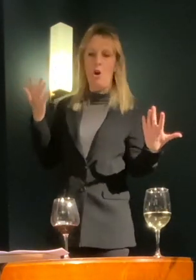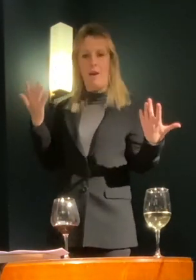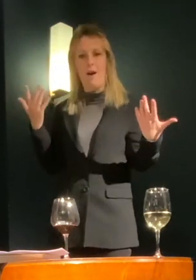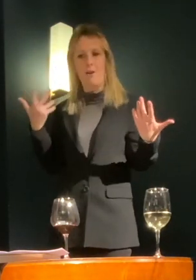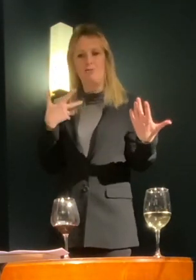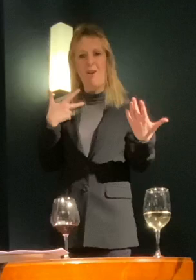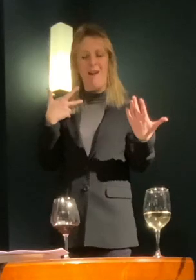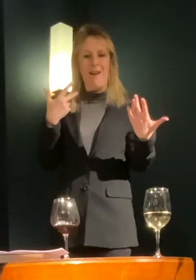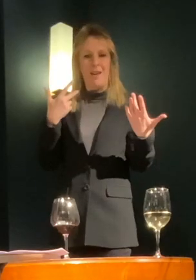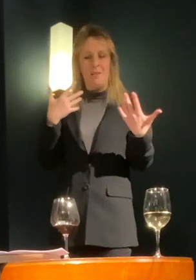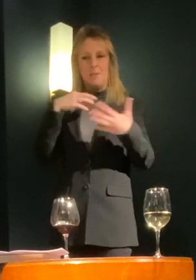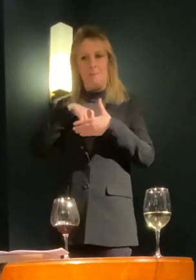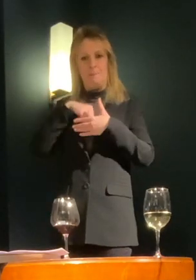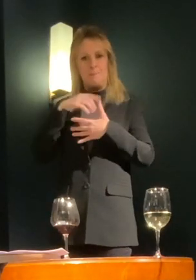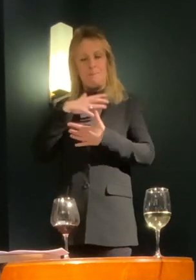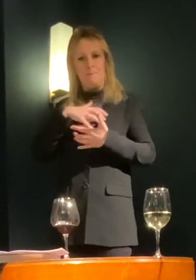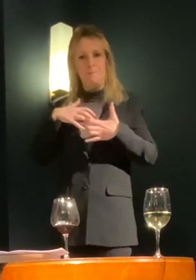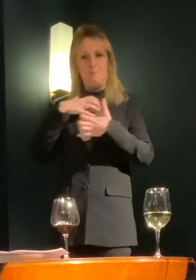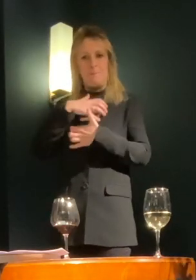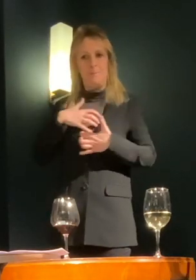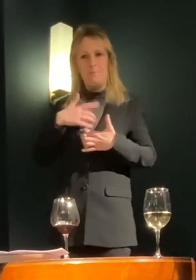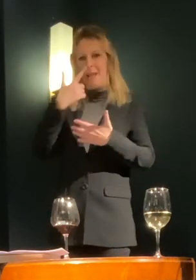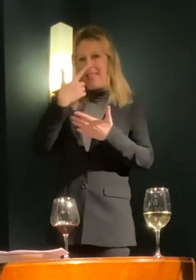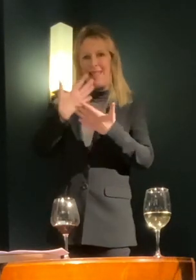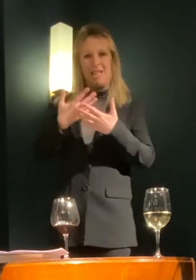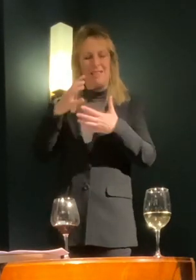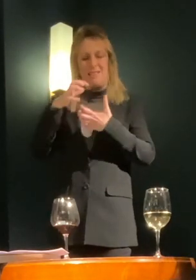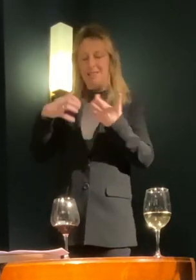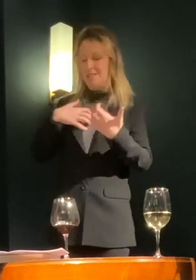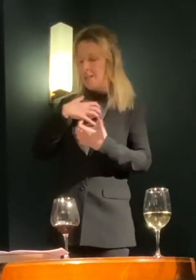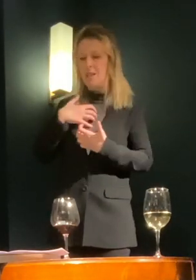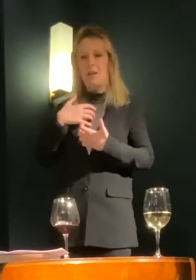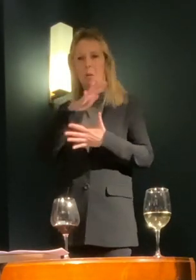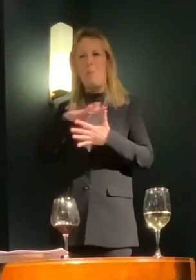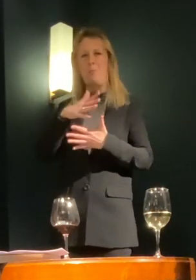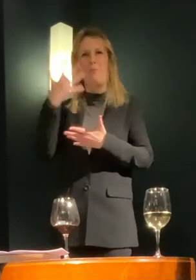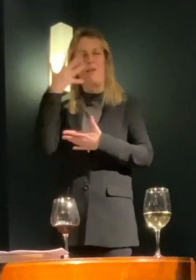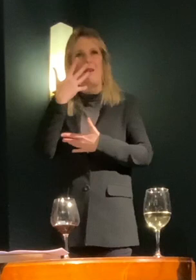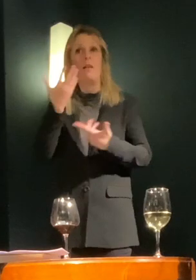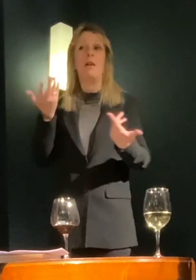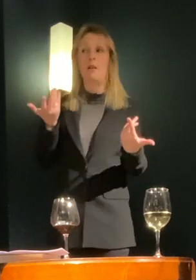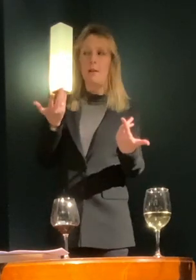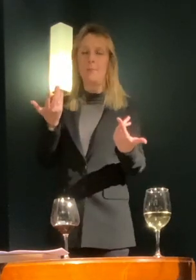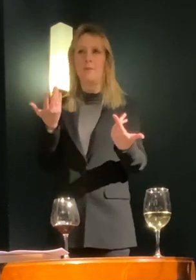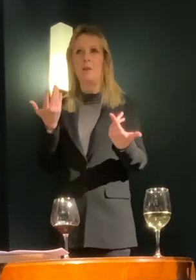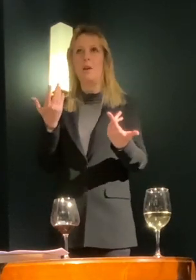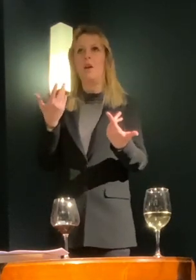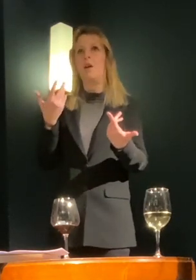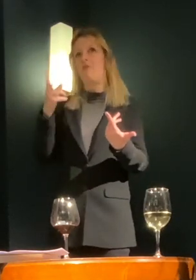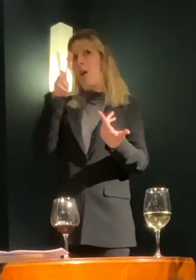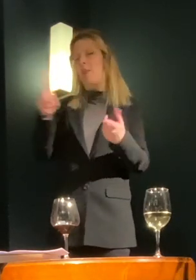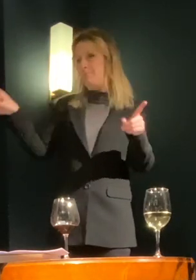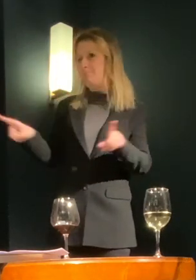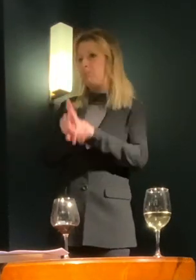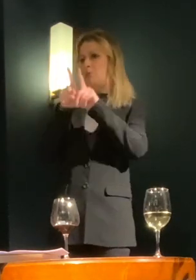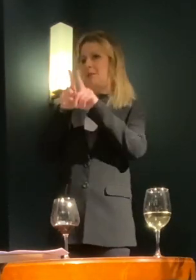sempre nel posto sbagliato, ti senti sempre inadeguato, ed è così che si sente Valerio. Si sente una persona che ha sempre seguito un tracciato